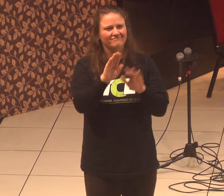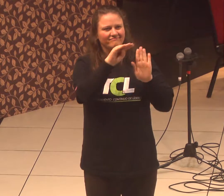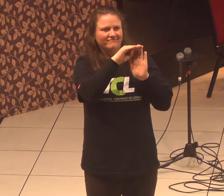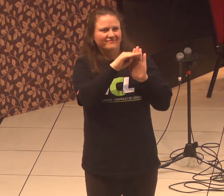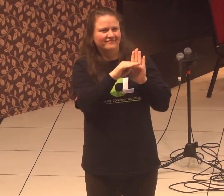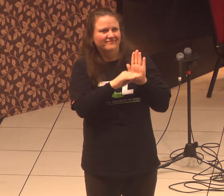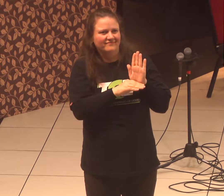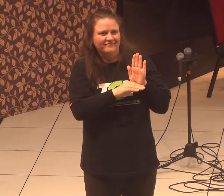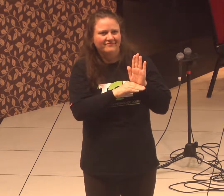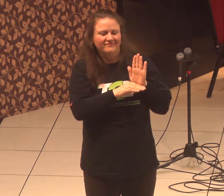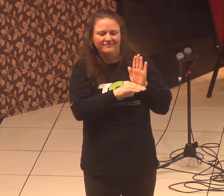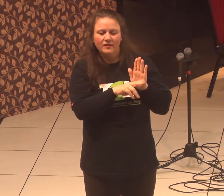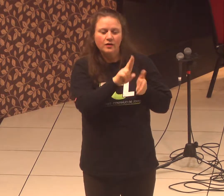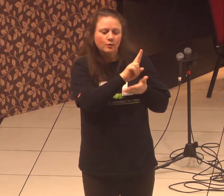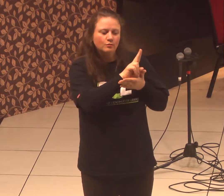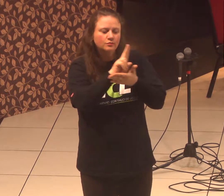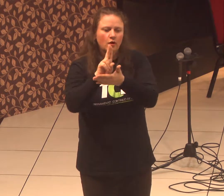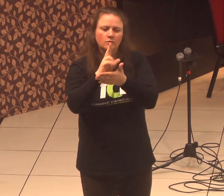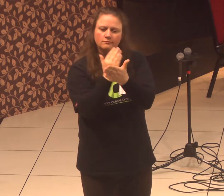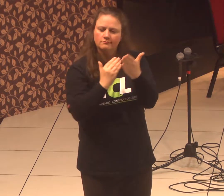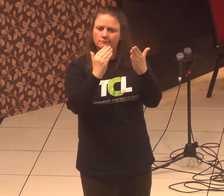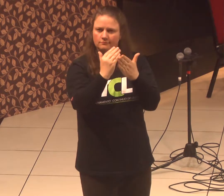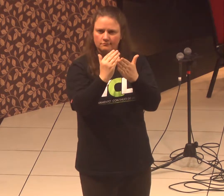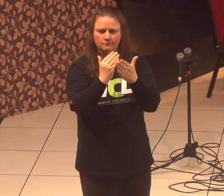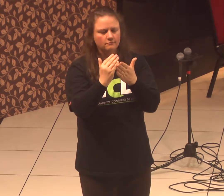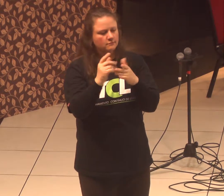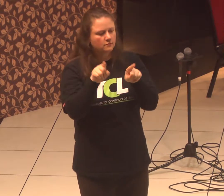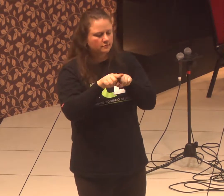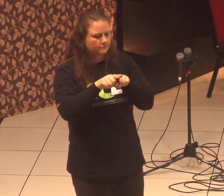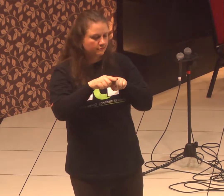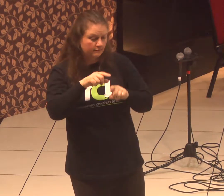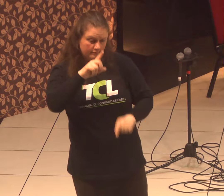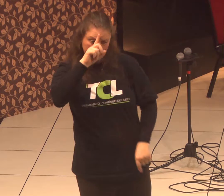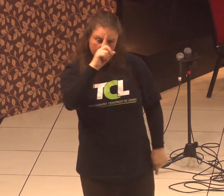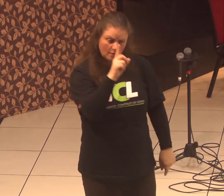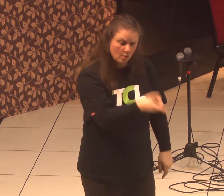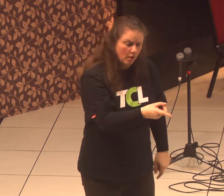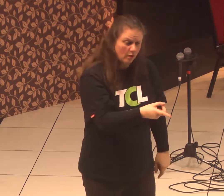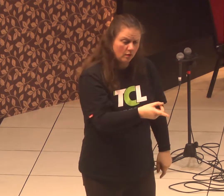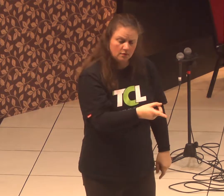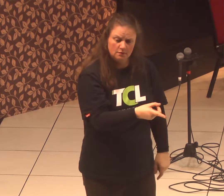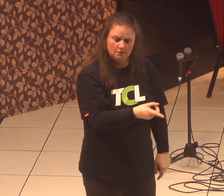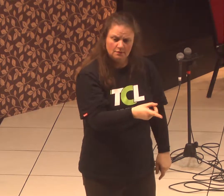apresentação. Sobre todo o nome, e deram uma voz de comando. Uma voz de